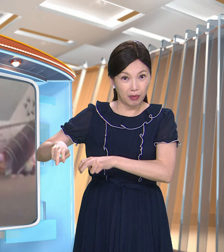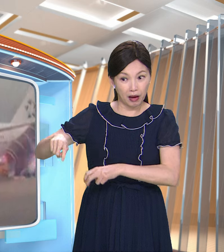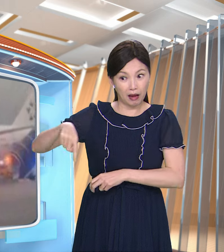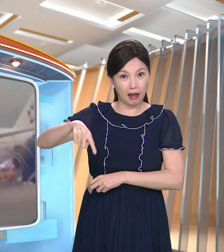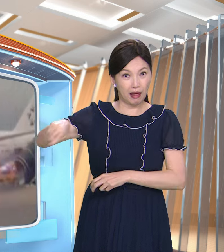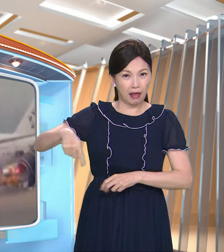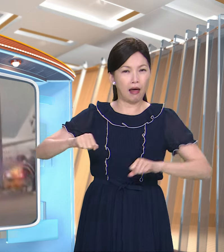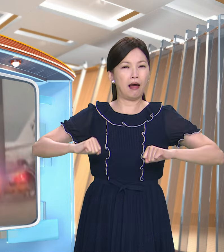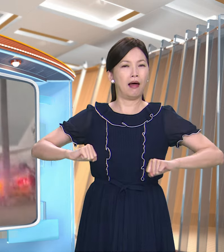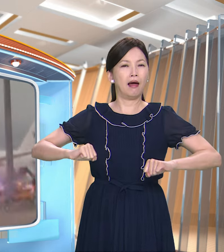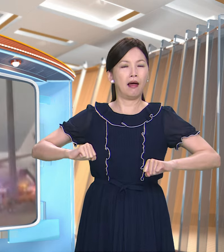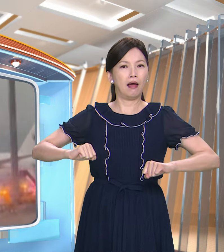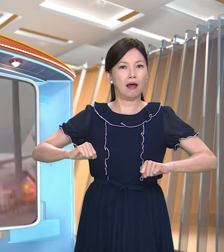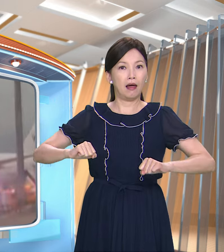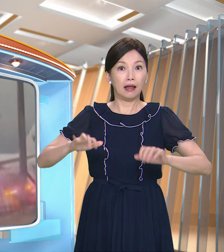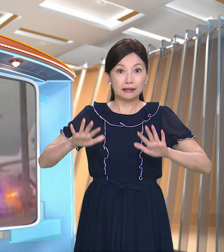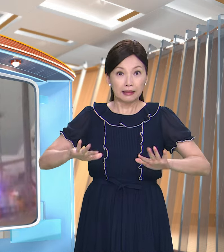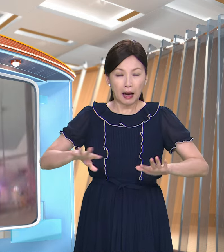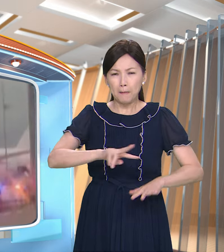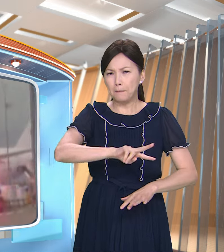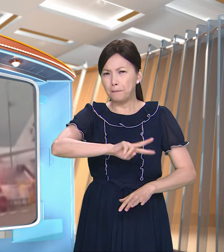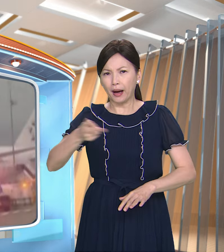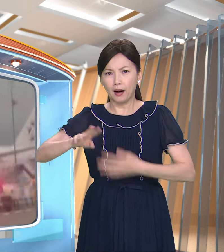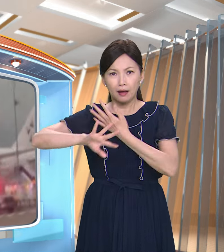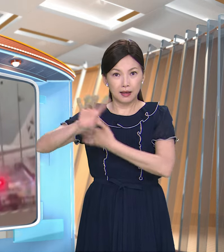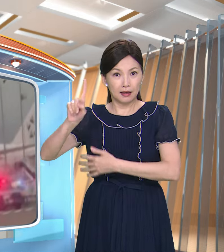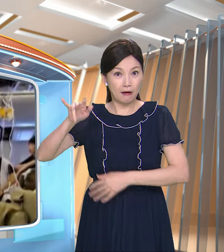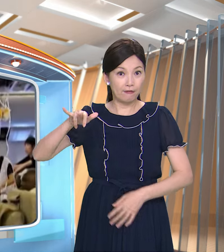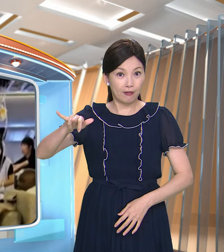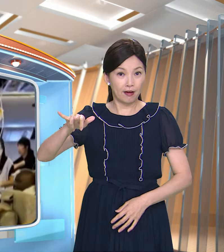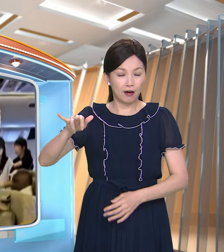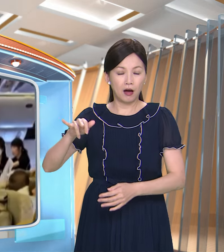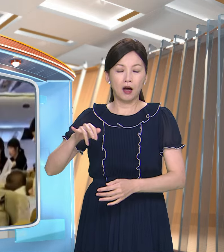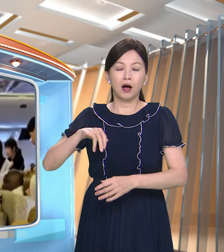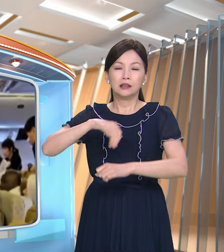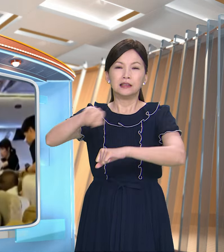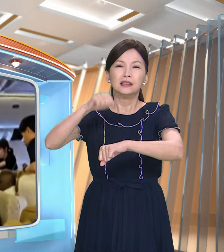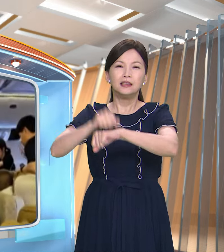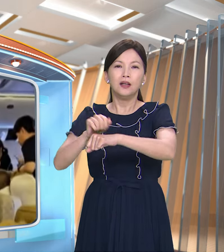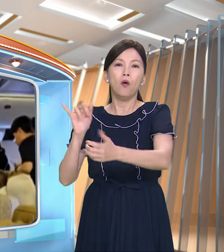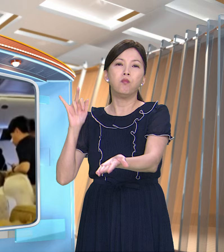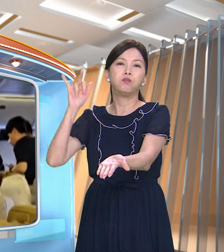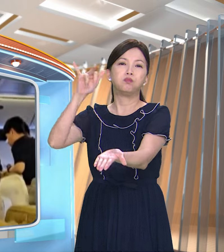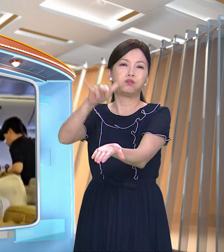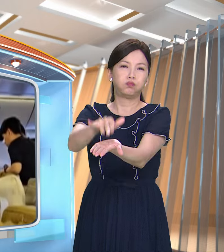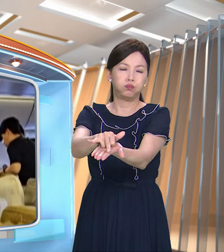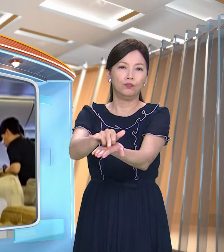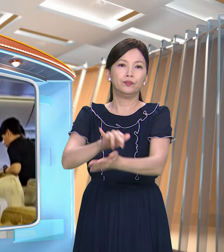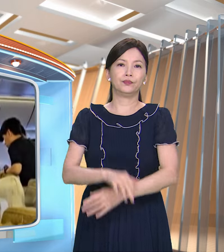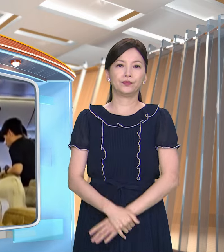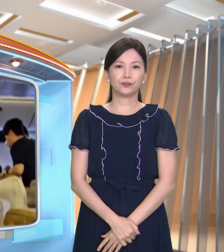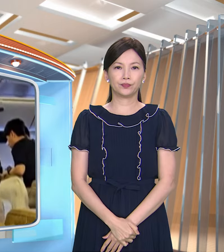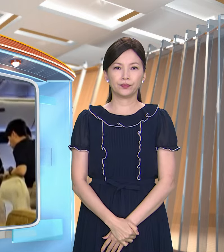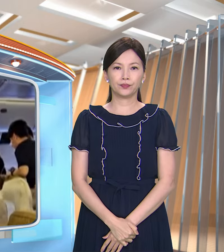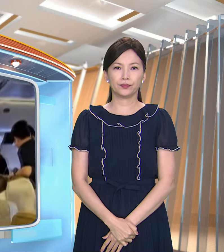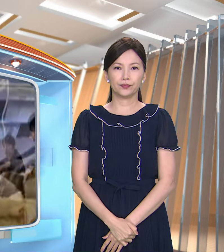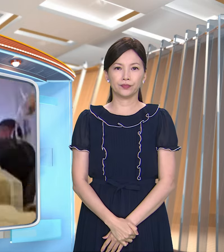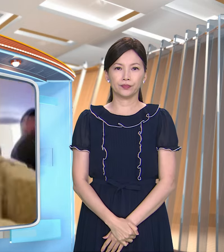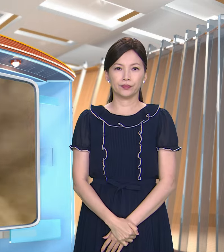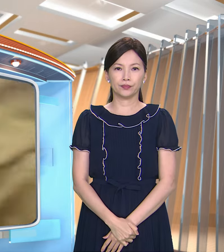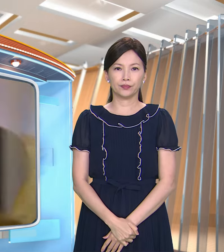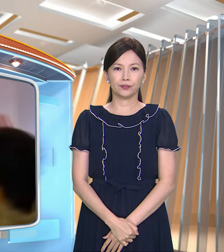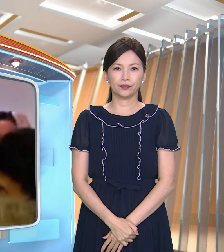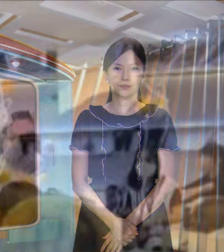况，无大碍的乘客已经搭乘另一个班机离开泰国，返回新加坡。